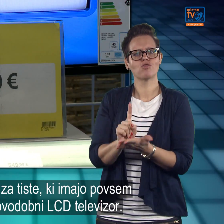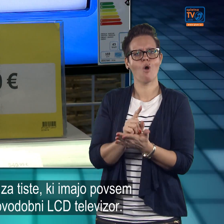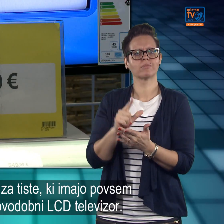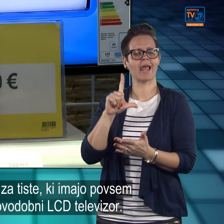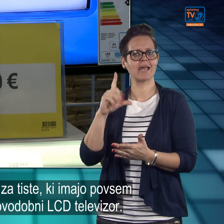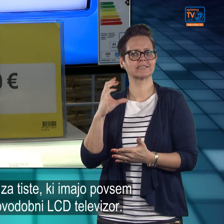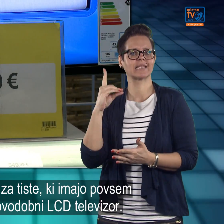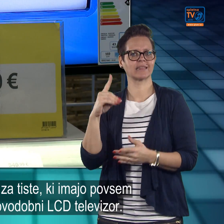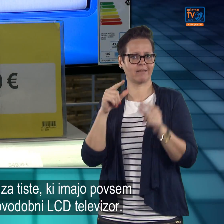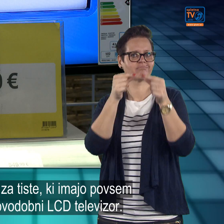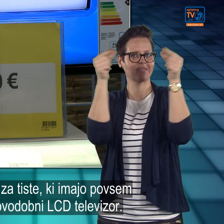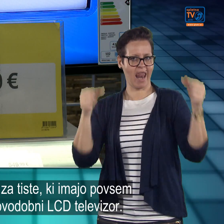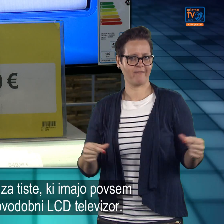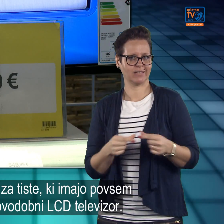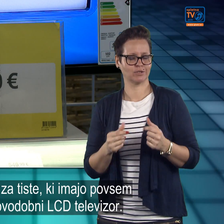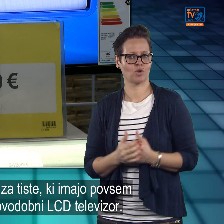LCD televizor.